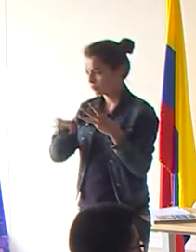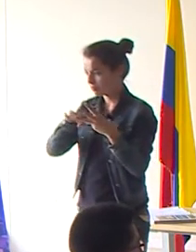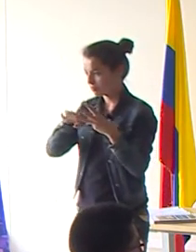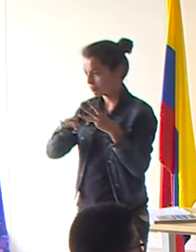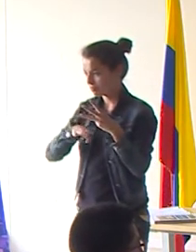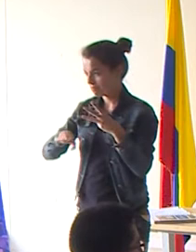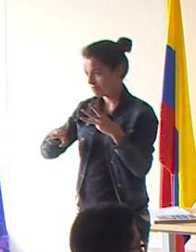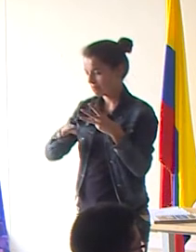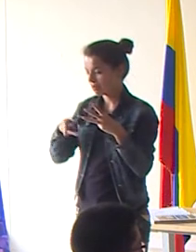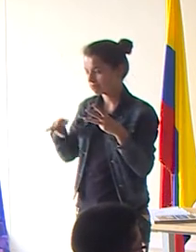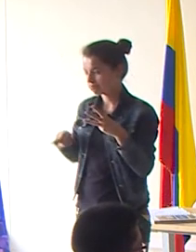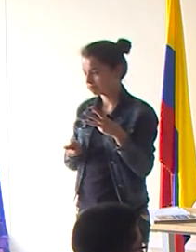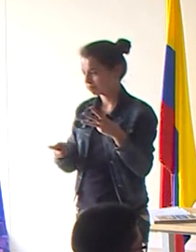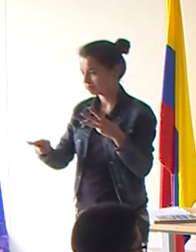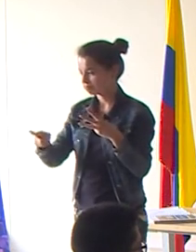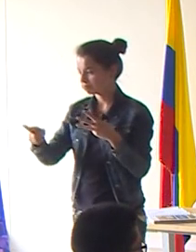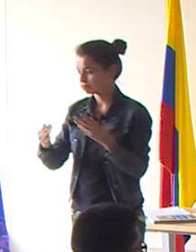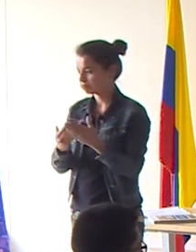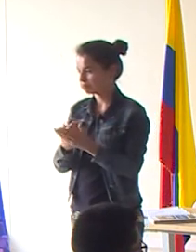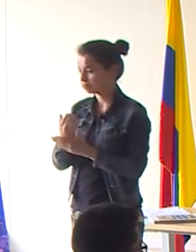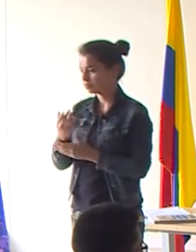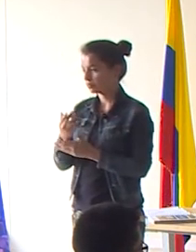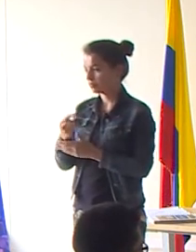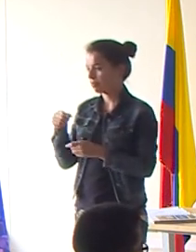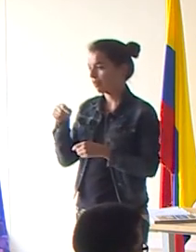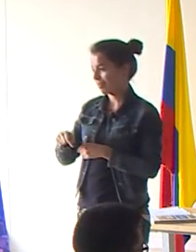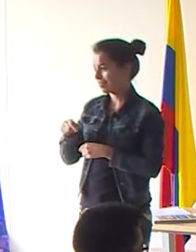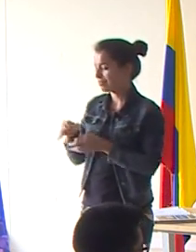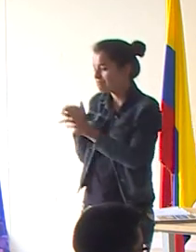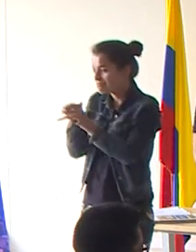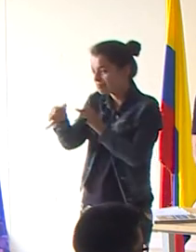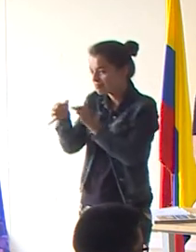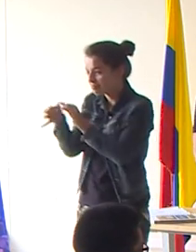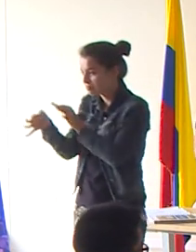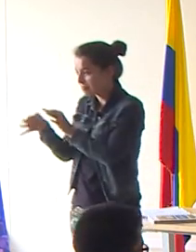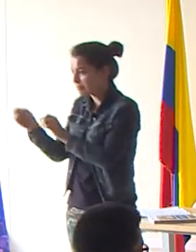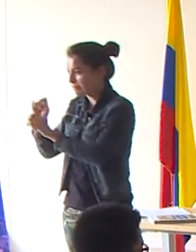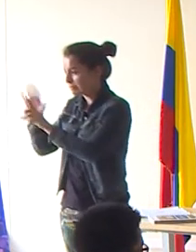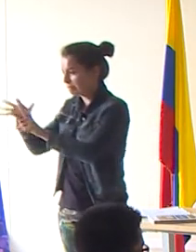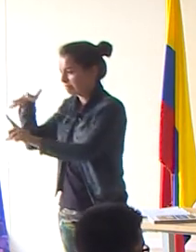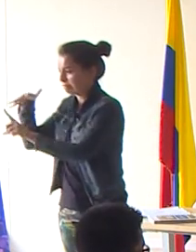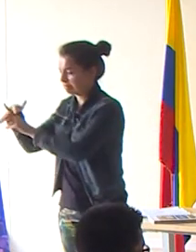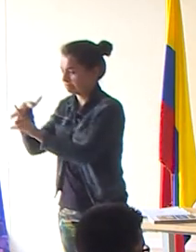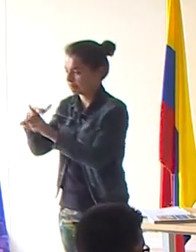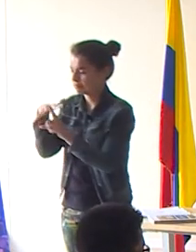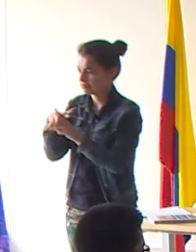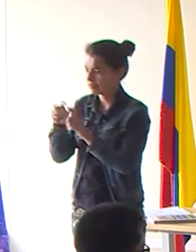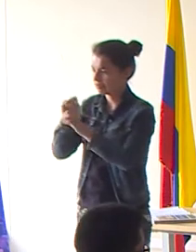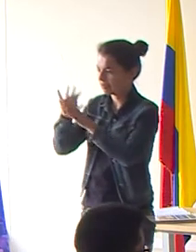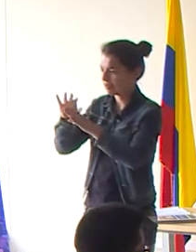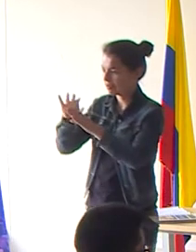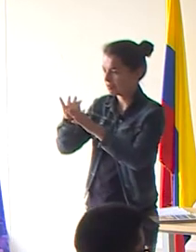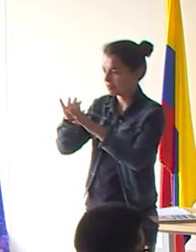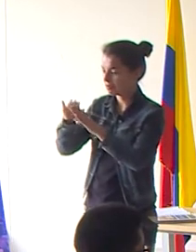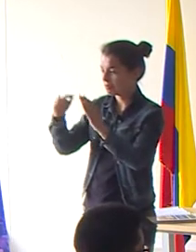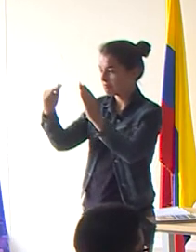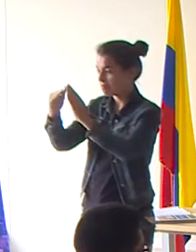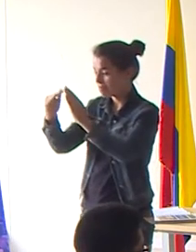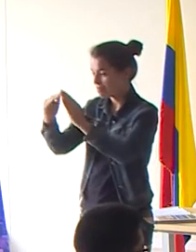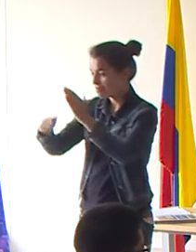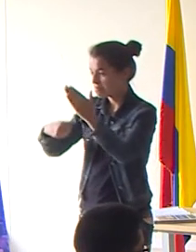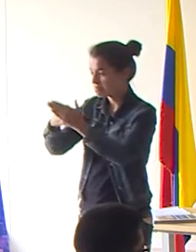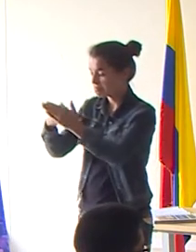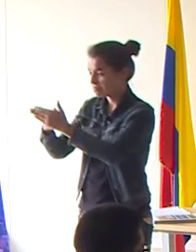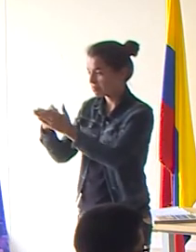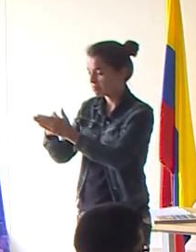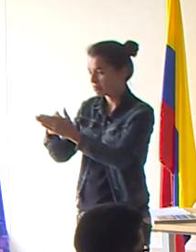ya estos predios ya están o estos municipios están sufriendo pues la desvalorización de por ejemplo el